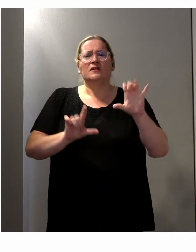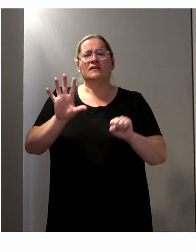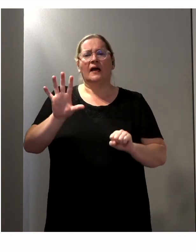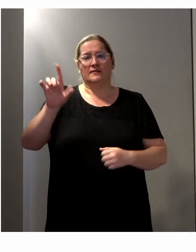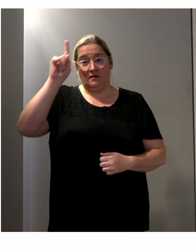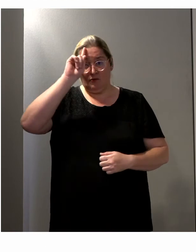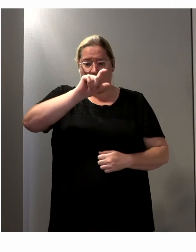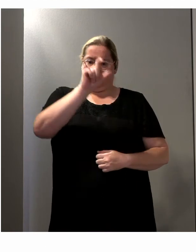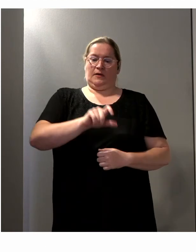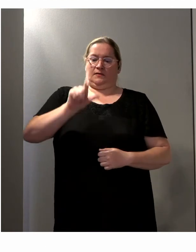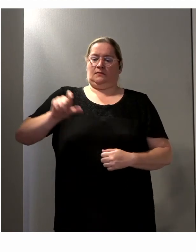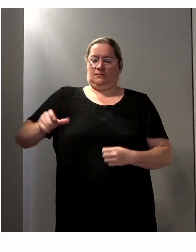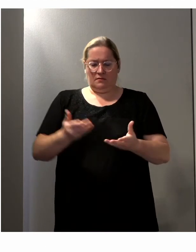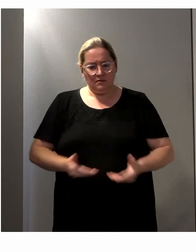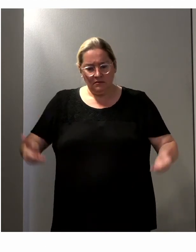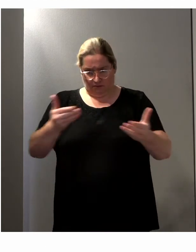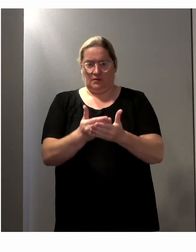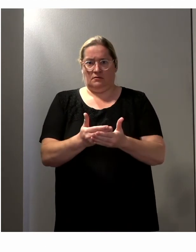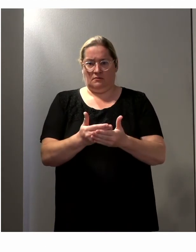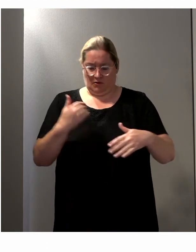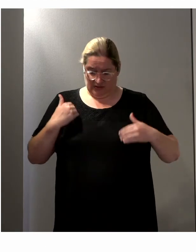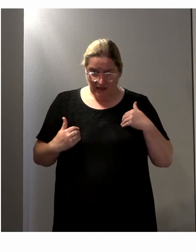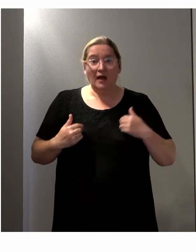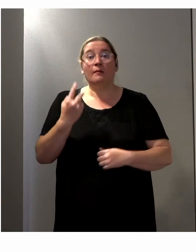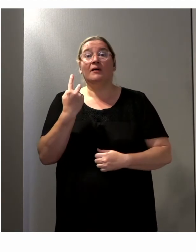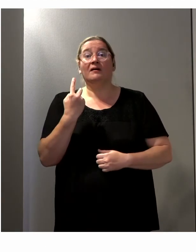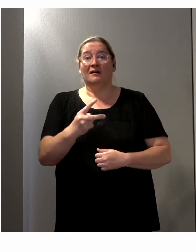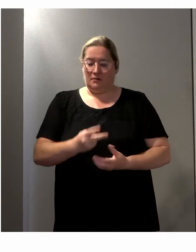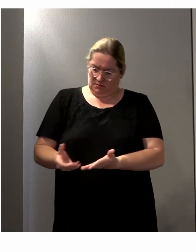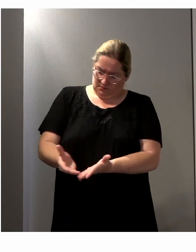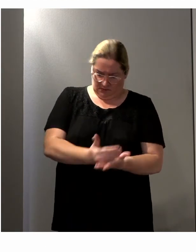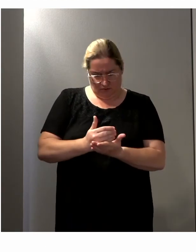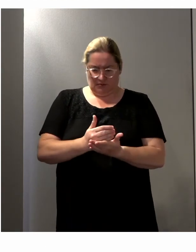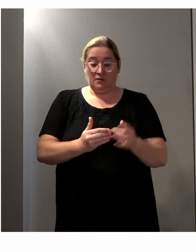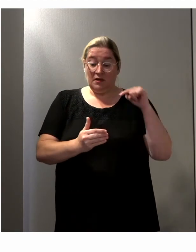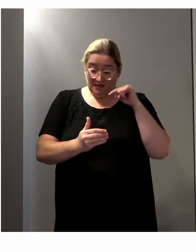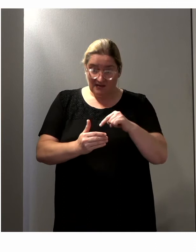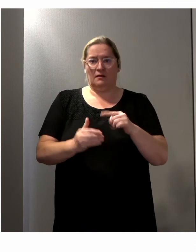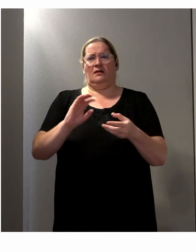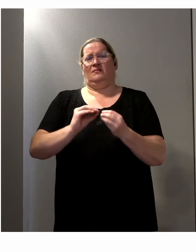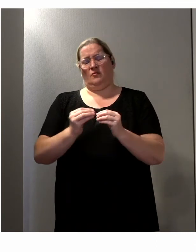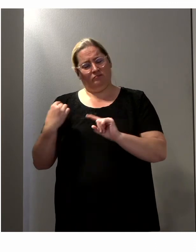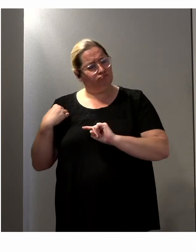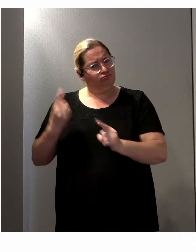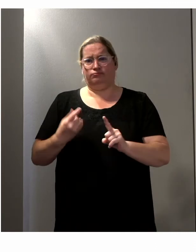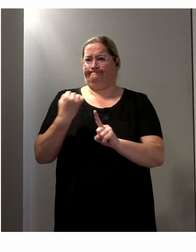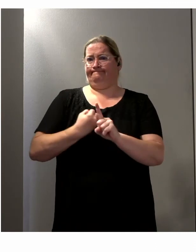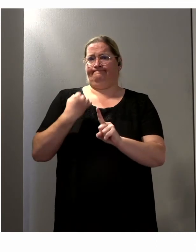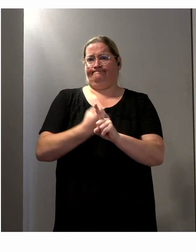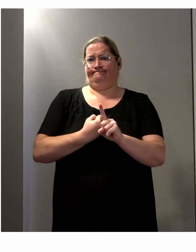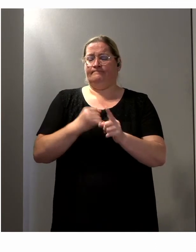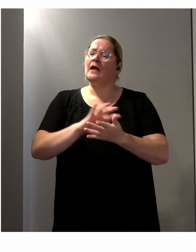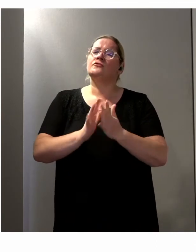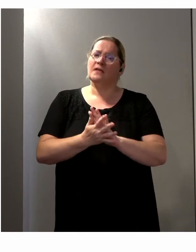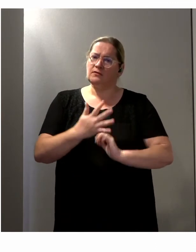personnes en situation de handicap, c'est une problématique qui vraiment nous mobilise depuis très longtemps, APF France Handicap en tout